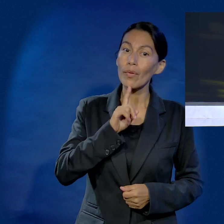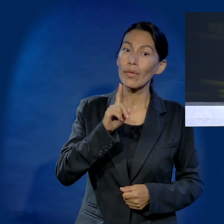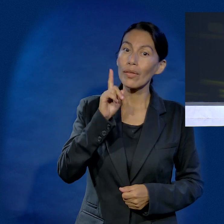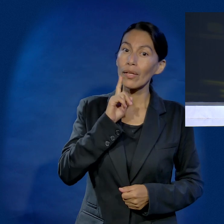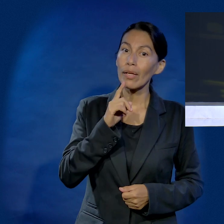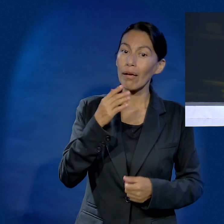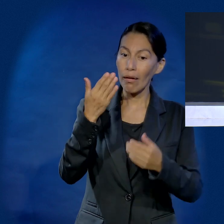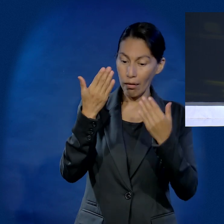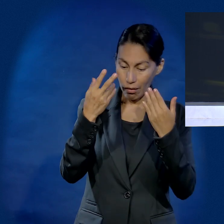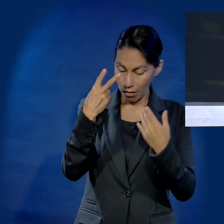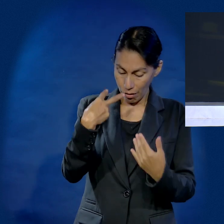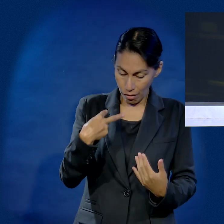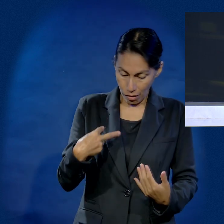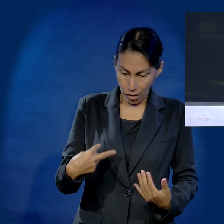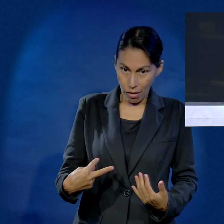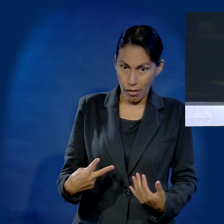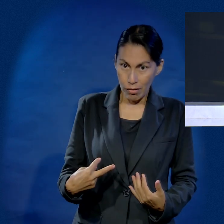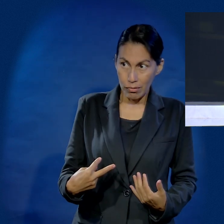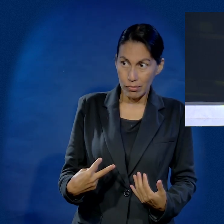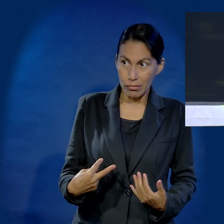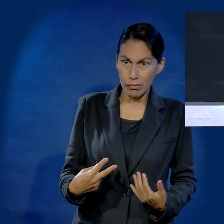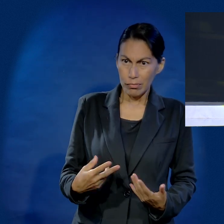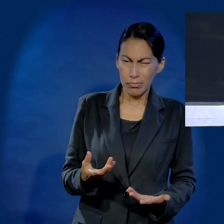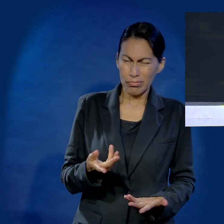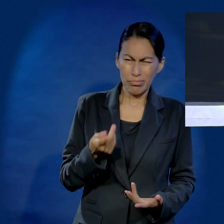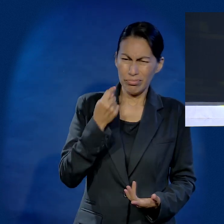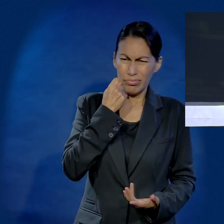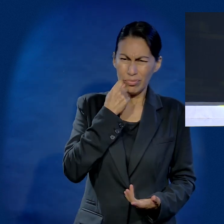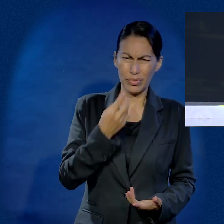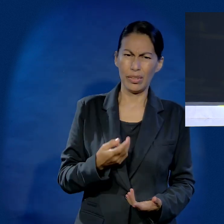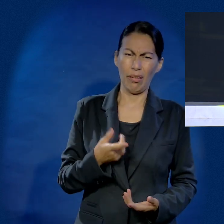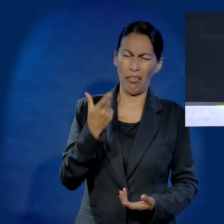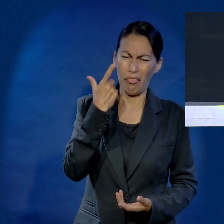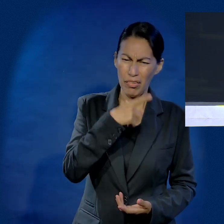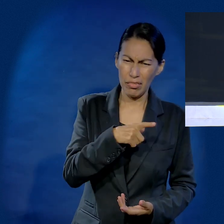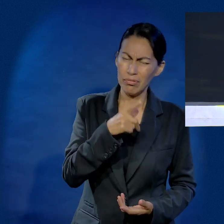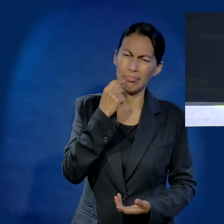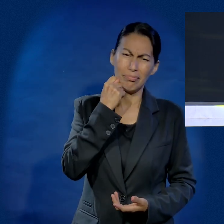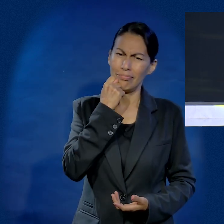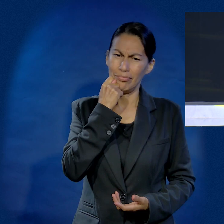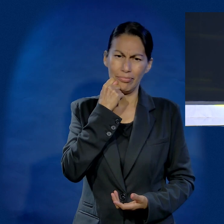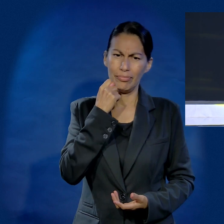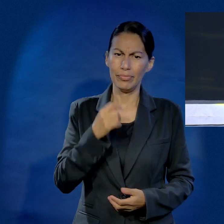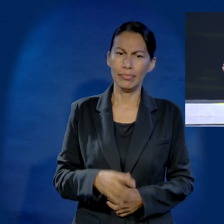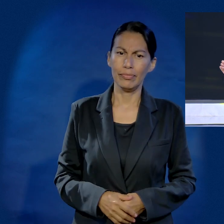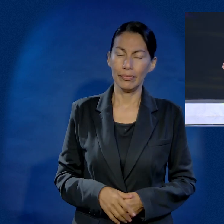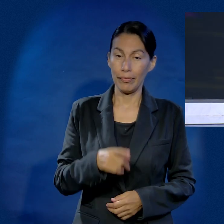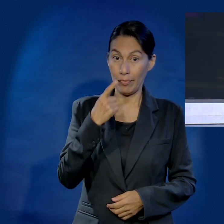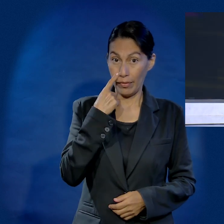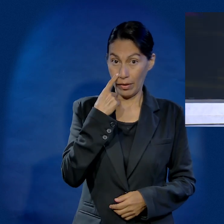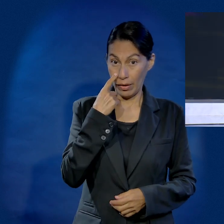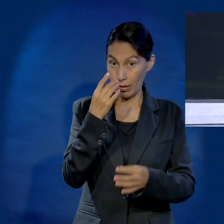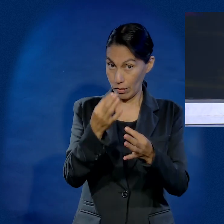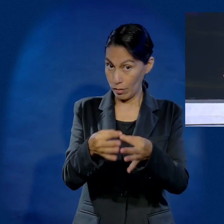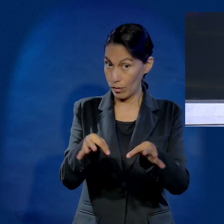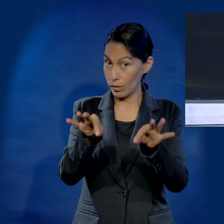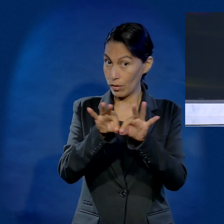Las muchachas no son guiadas por el físico. No importa si estamos feos. Te voy a decir qué importa.